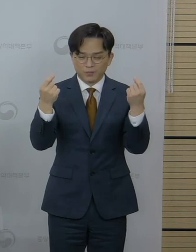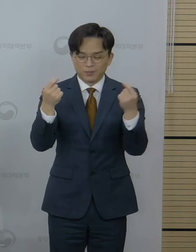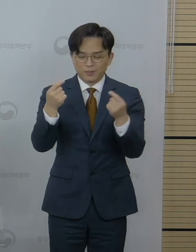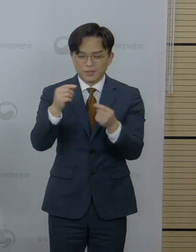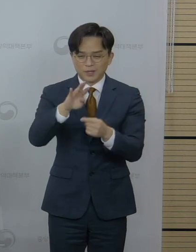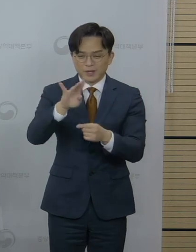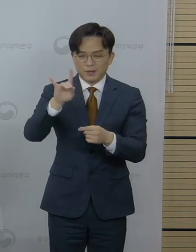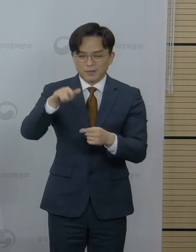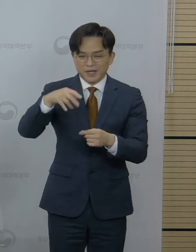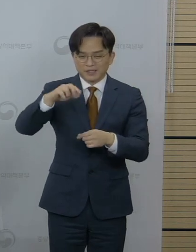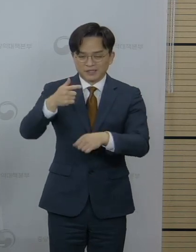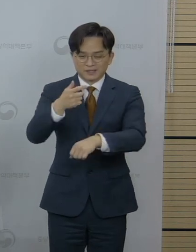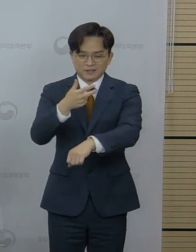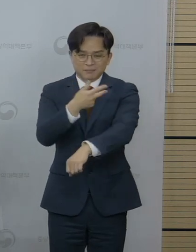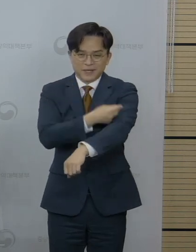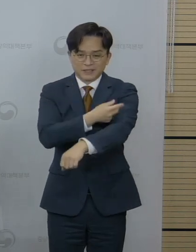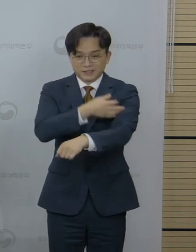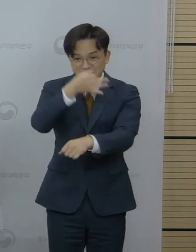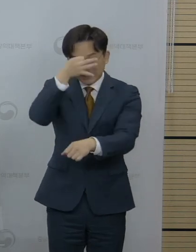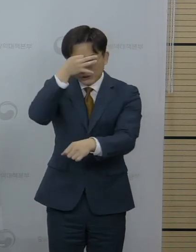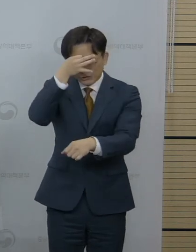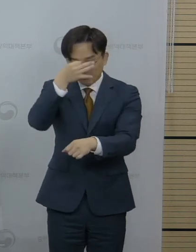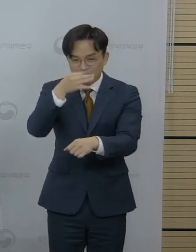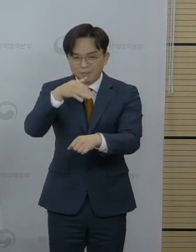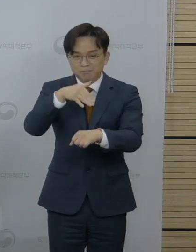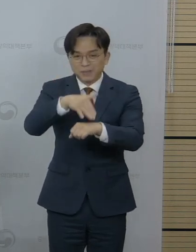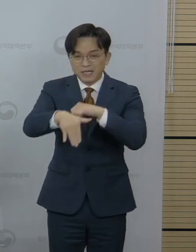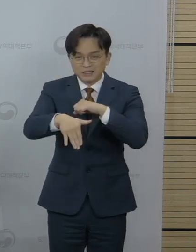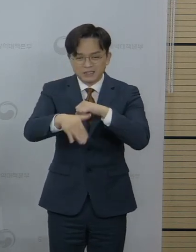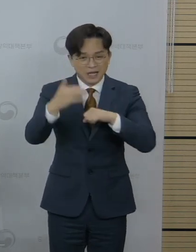사용 승인, 뭐 그것이 영국이든